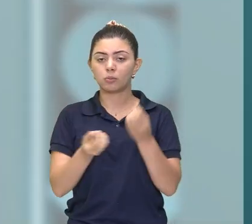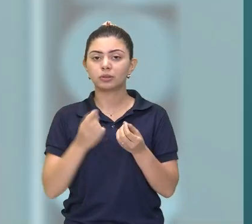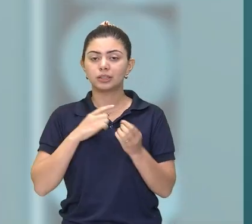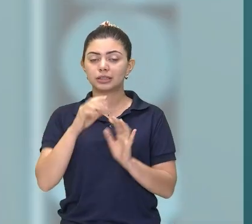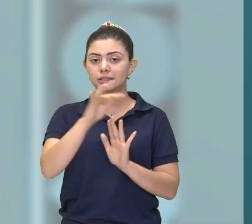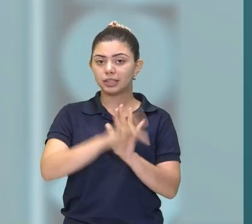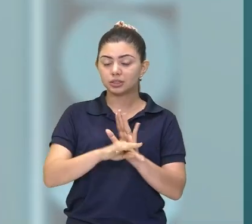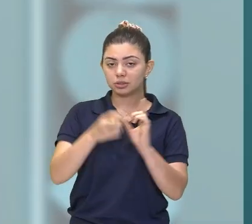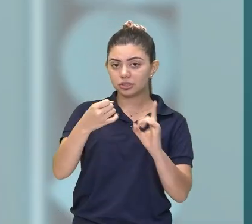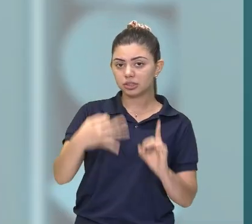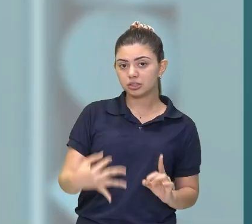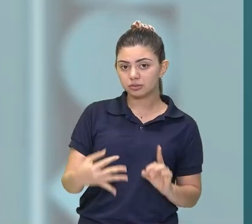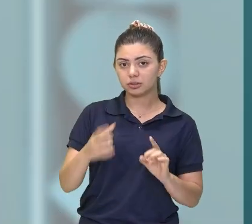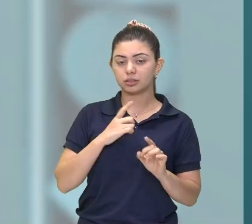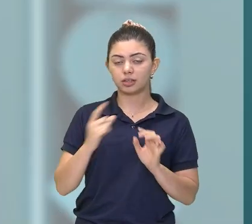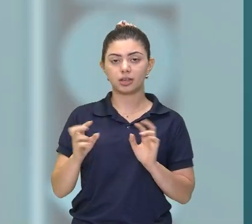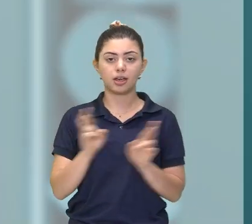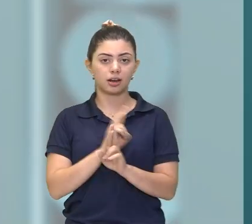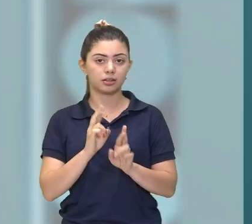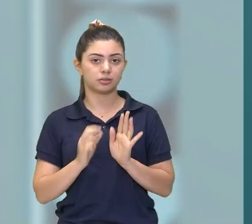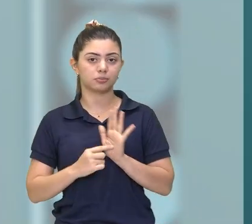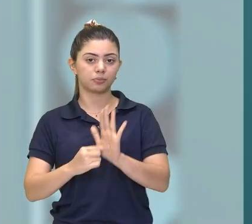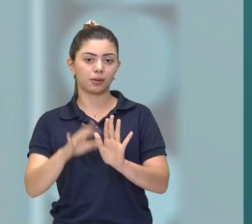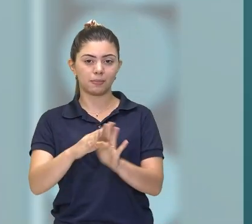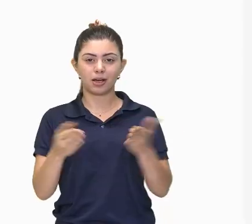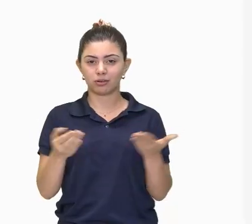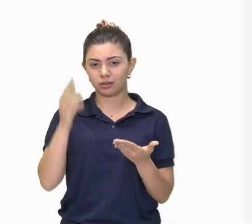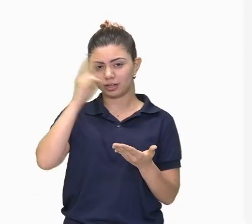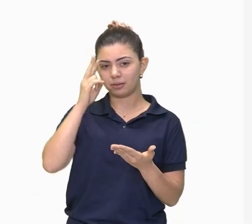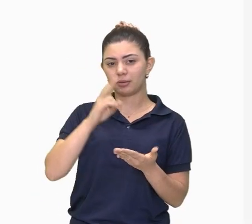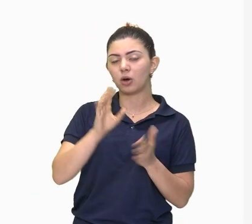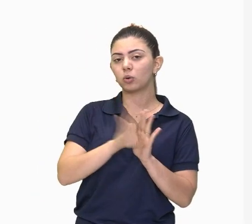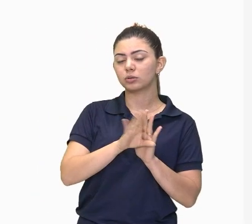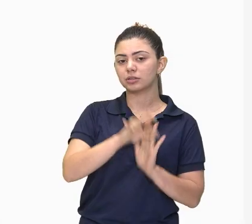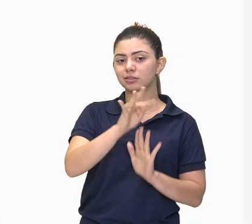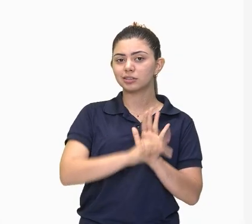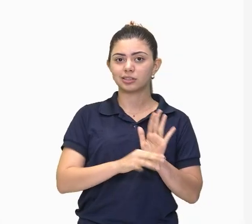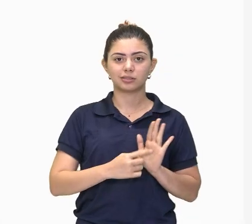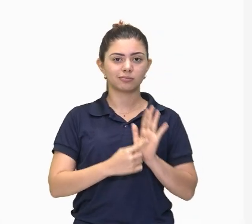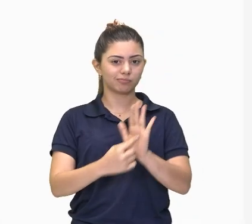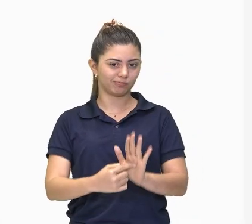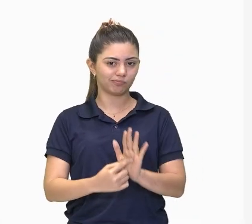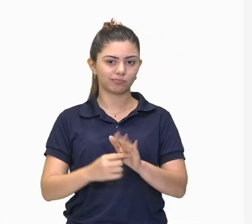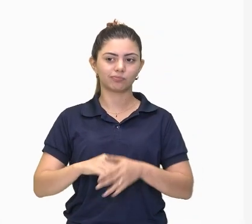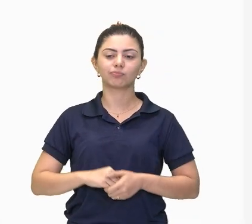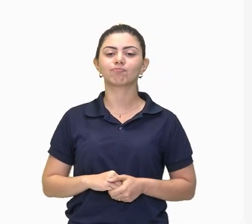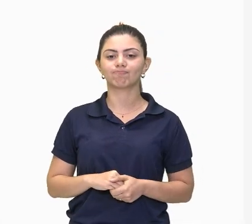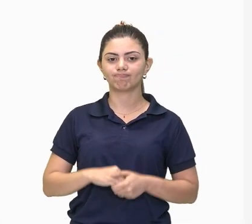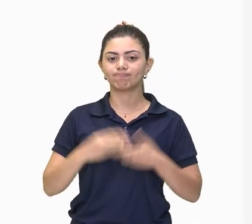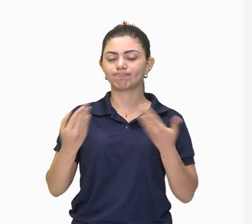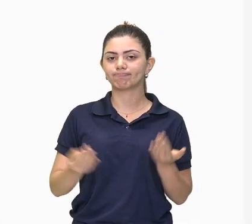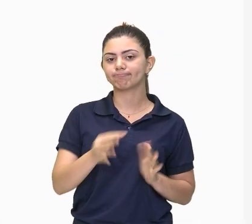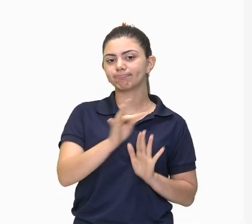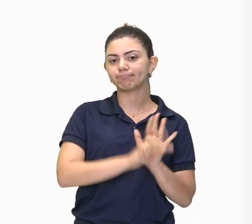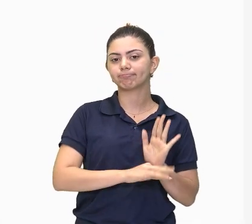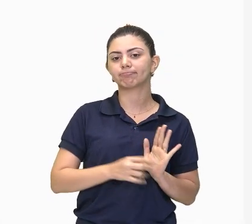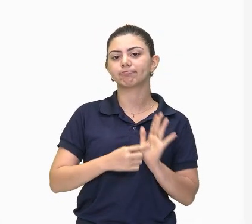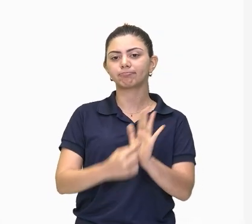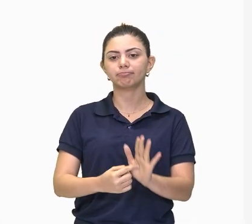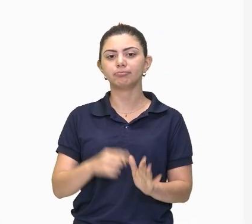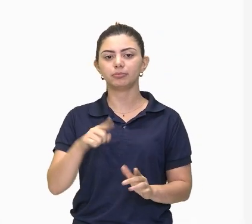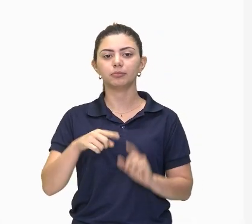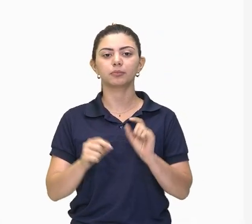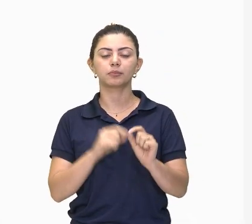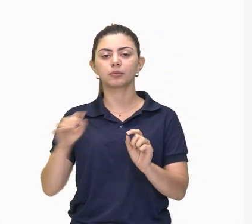relação com o expositivo, mas vamos relembrar o conceito de texto expositivo. Então, o texto expositivo é uma produção que tem